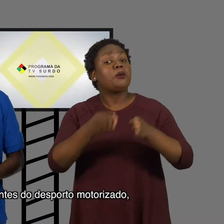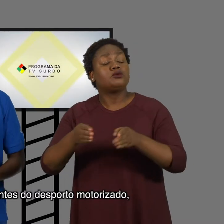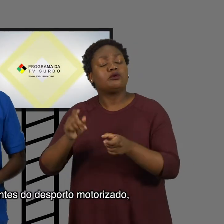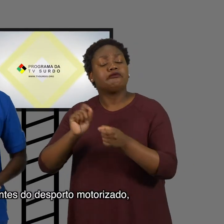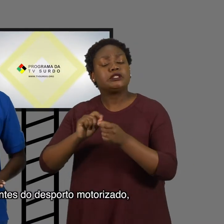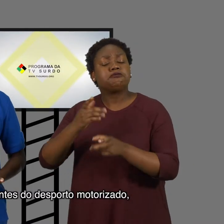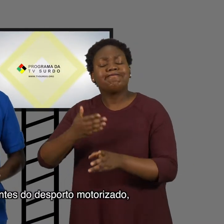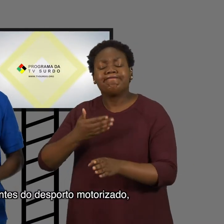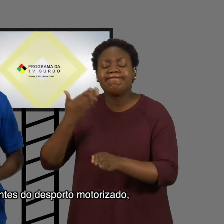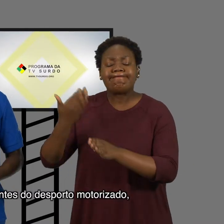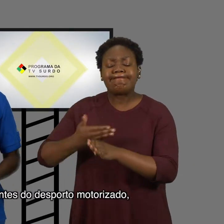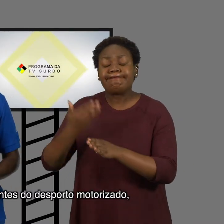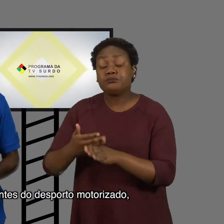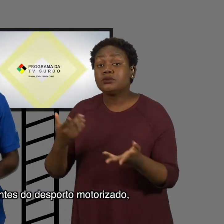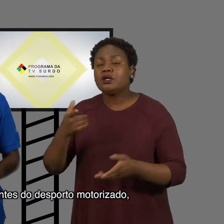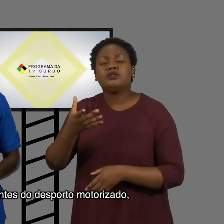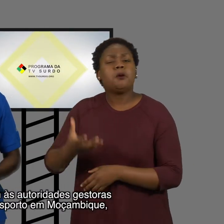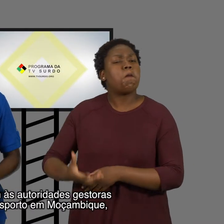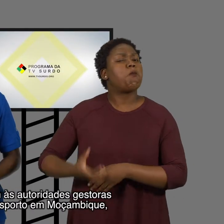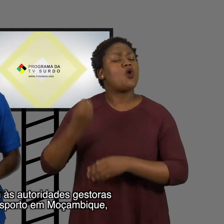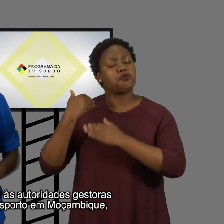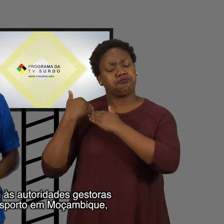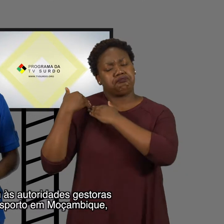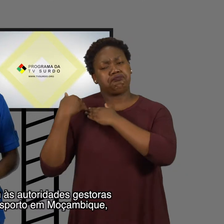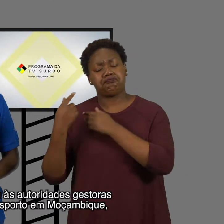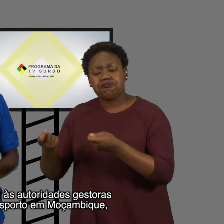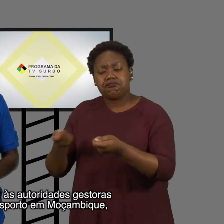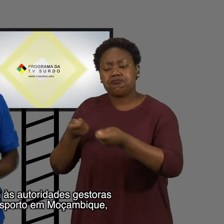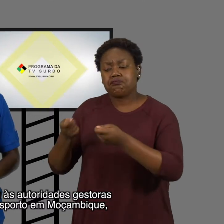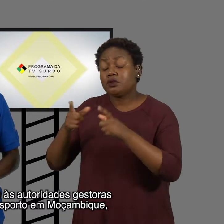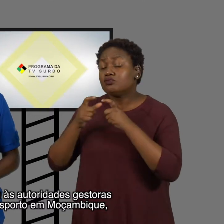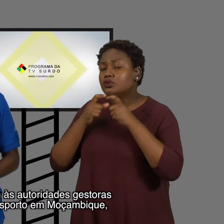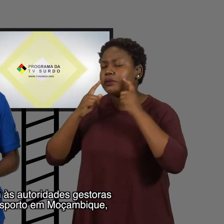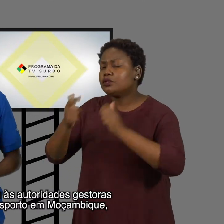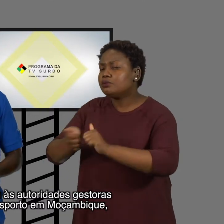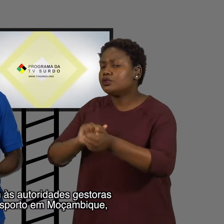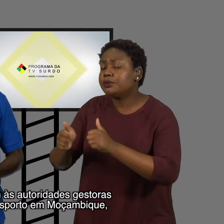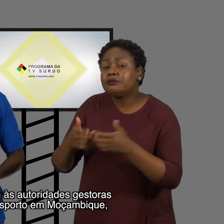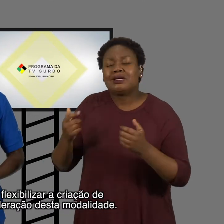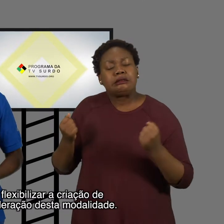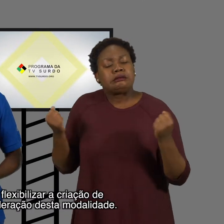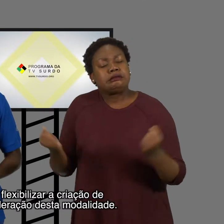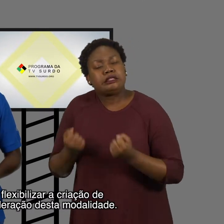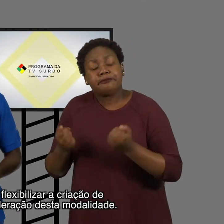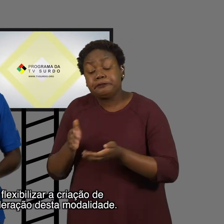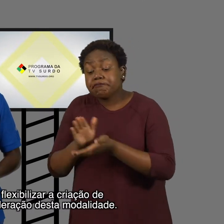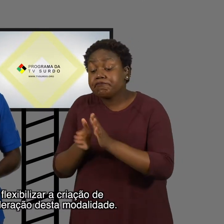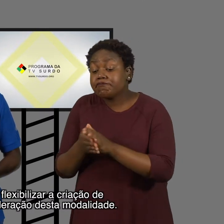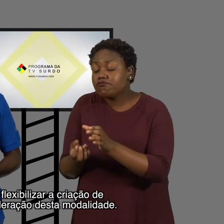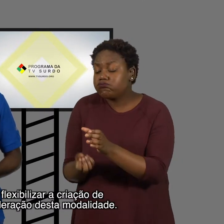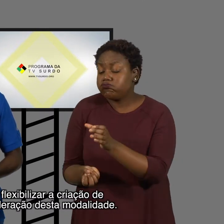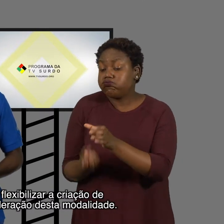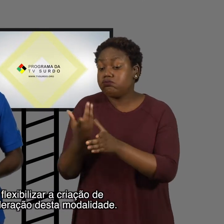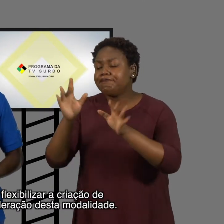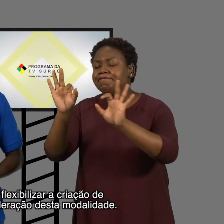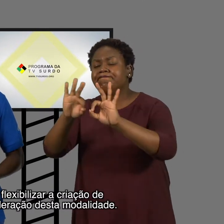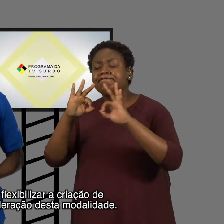Os praticantes do desporto motorizado pedem às autoridades gestoras do desporto em Moçambique para